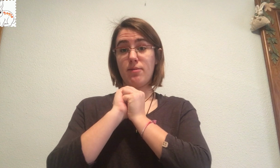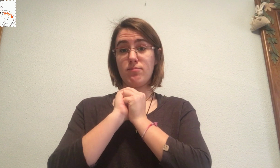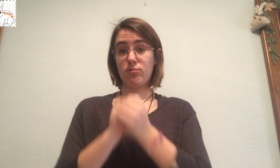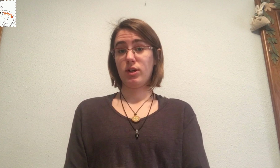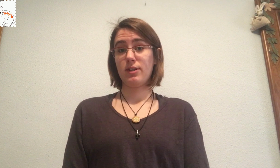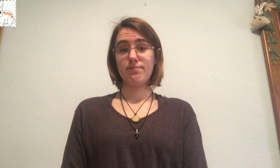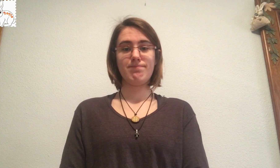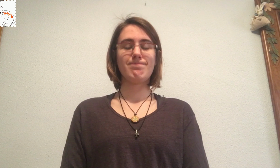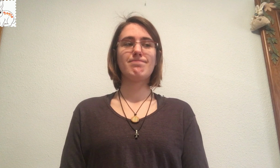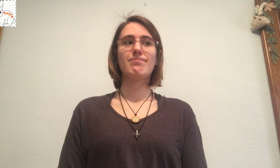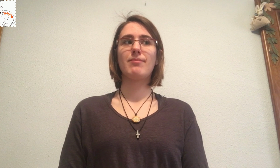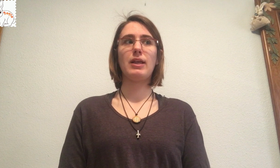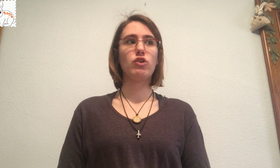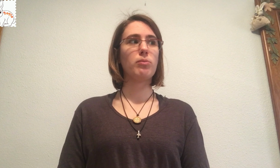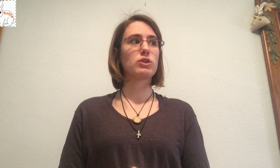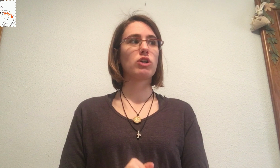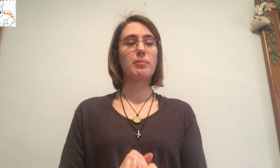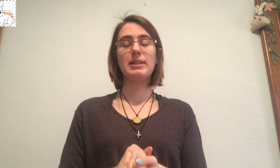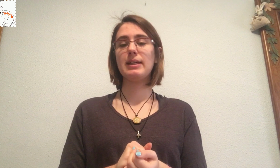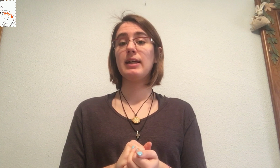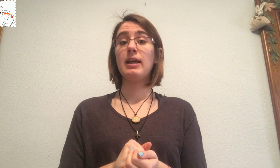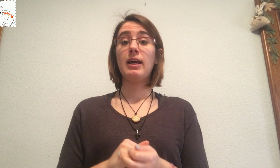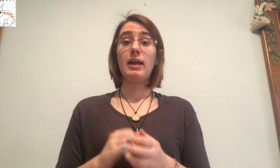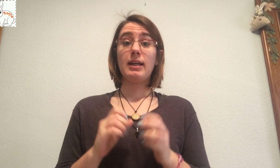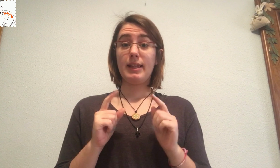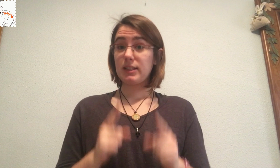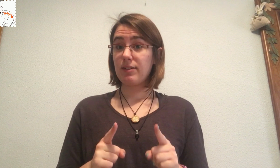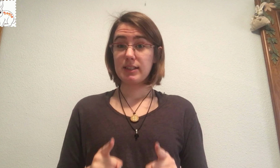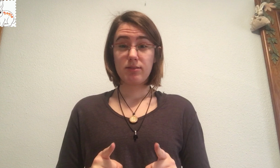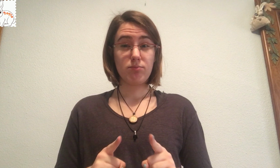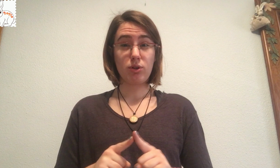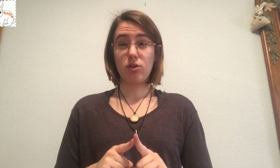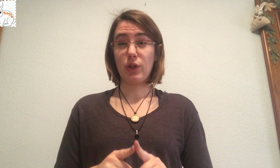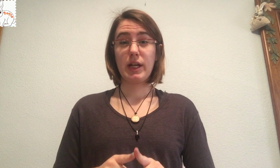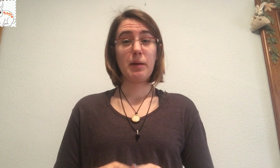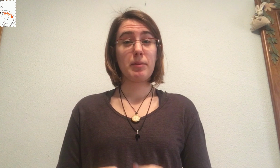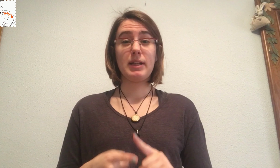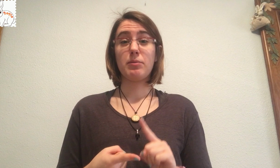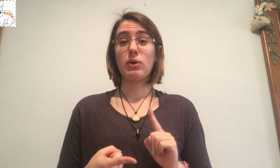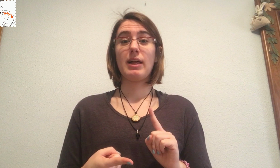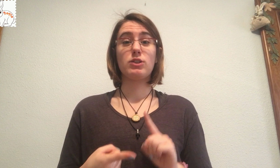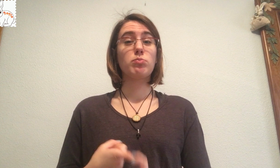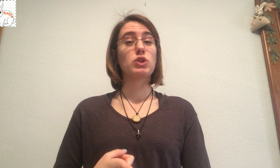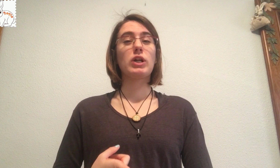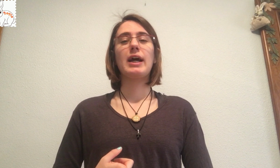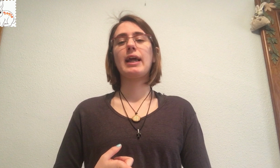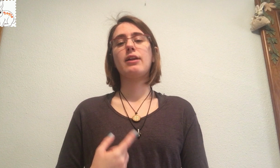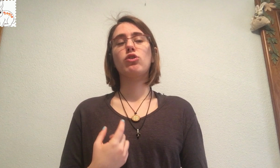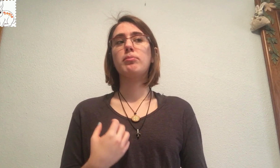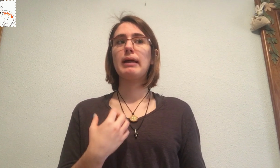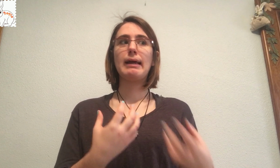Muere Yo personalmente Ya sabéis Porque lo dije En la primera temporada Que es un personaje Que no me